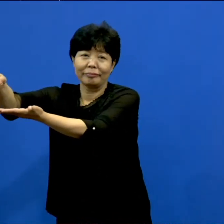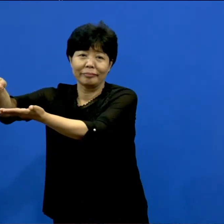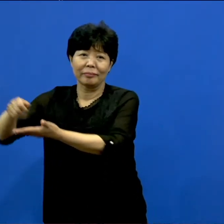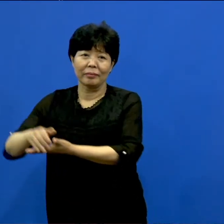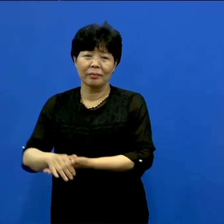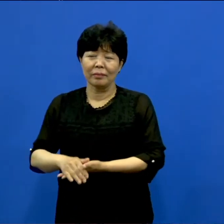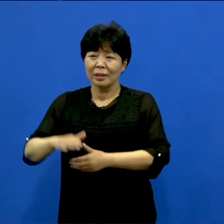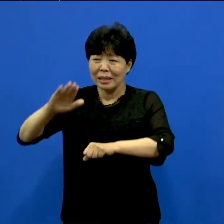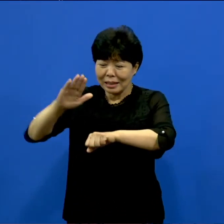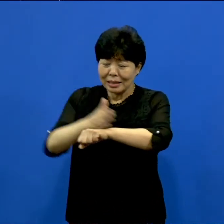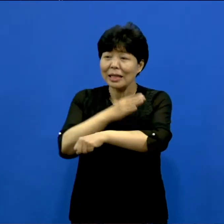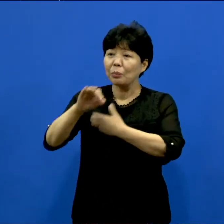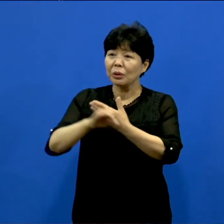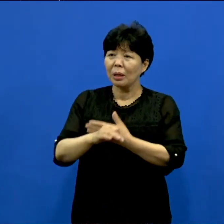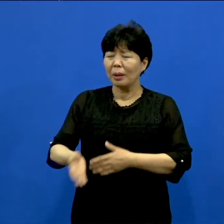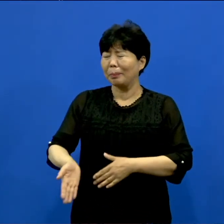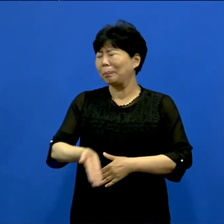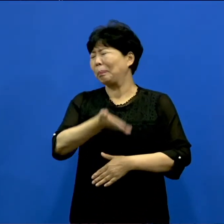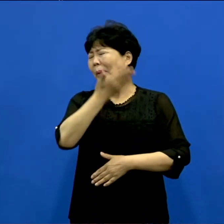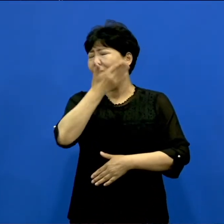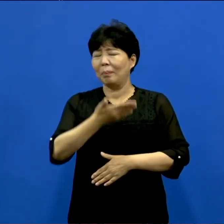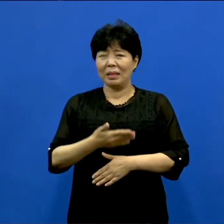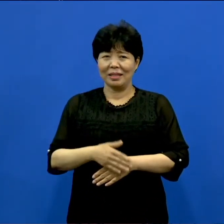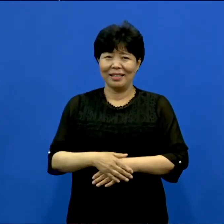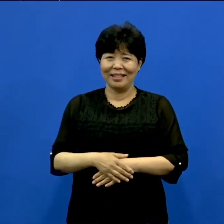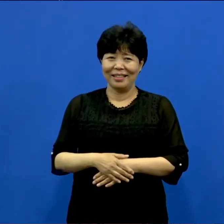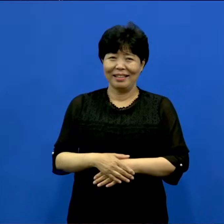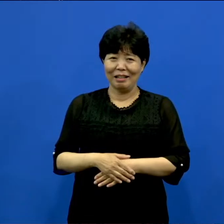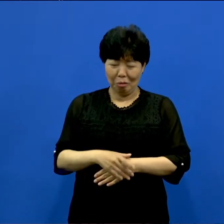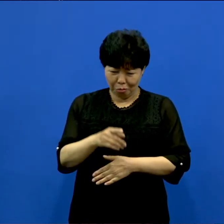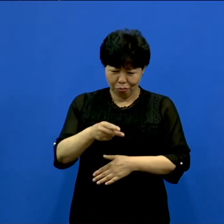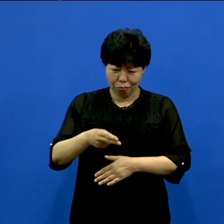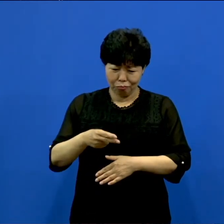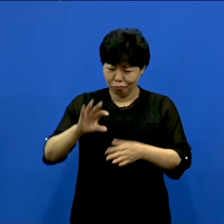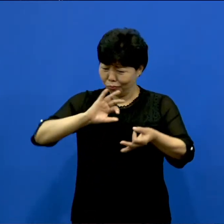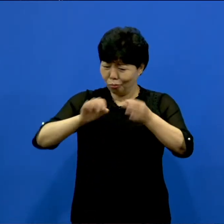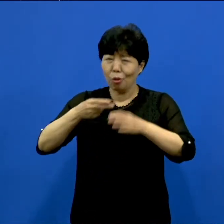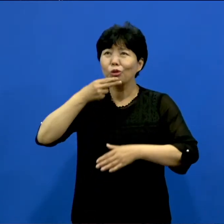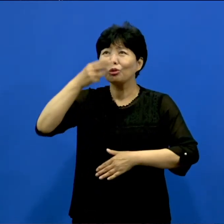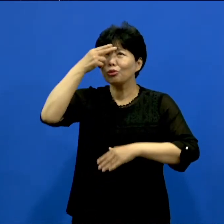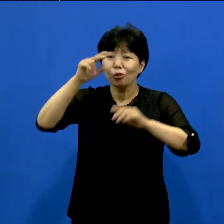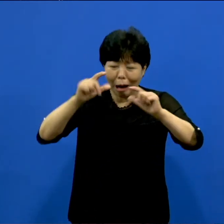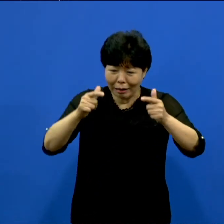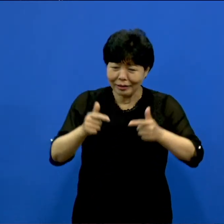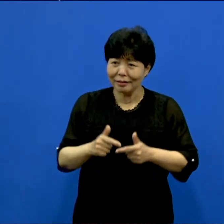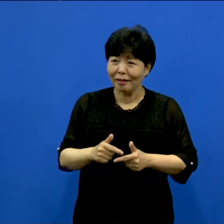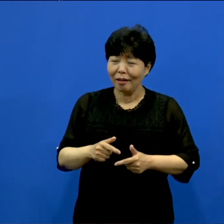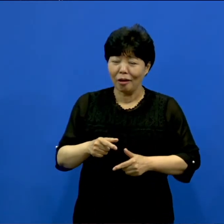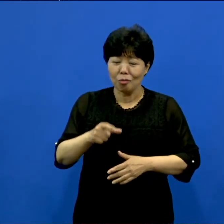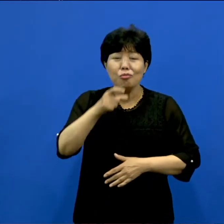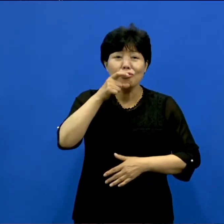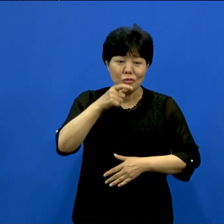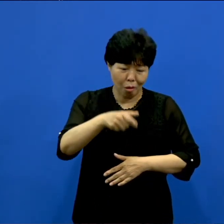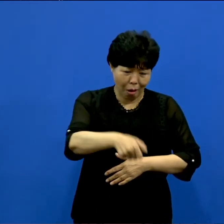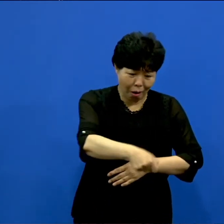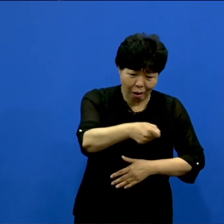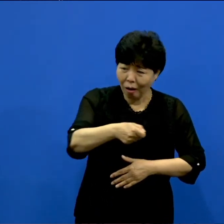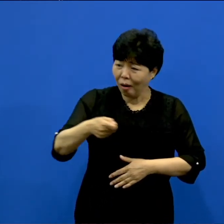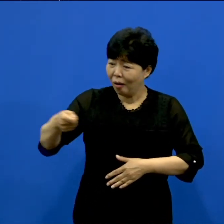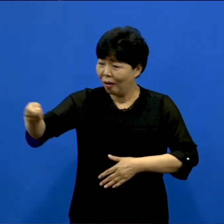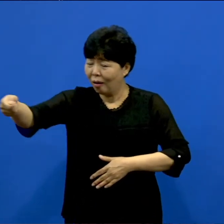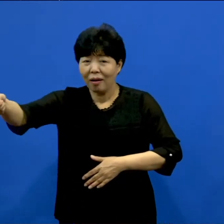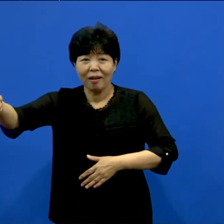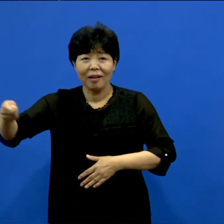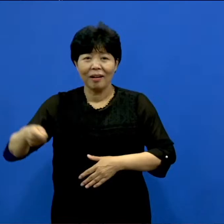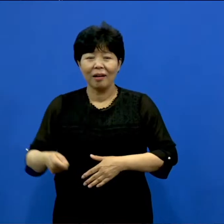왜 이런 물을 떠다 주라고 하는가? 식수도 아니고 포도주도 아닌 것을 왜 연회장에 지금 갖다 주라고 하는가?